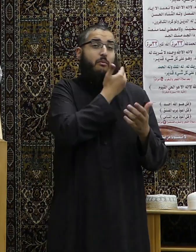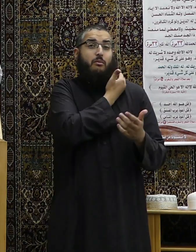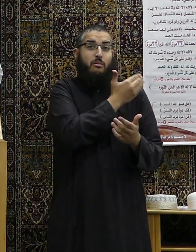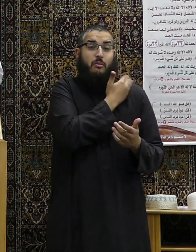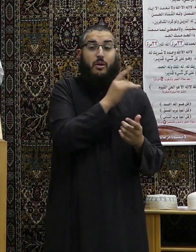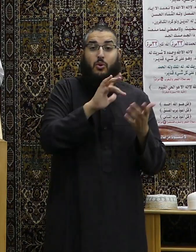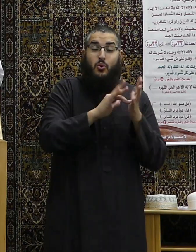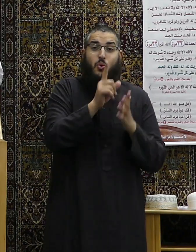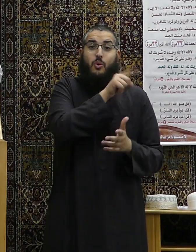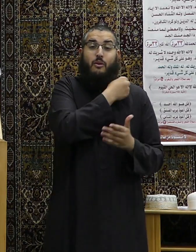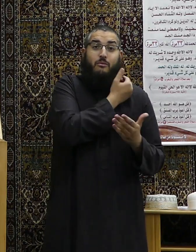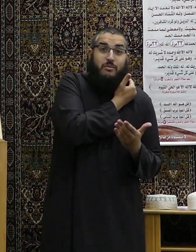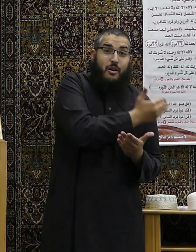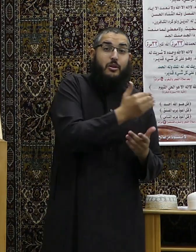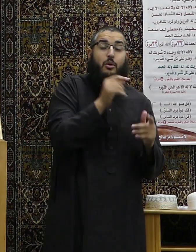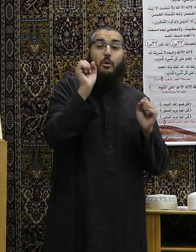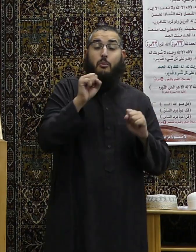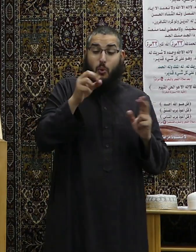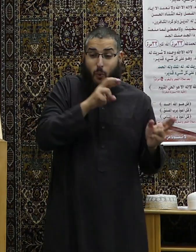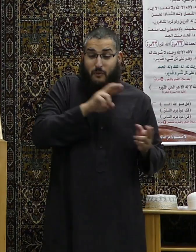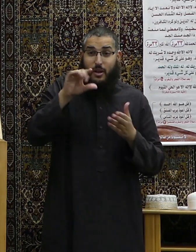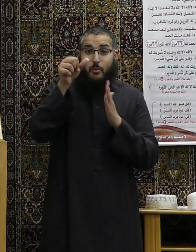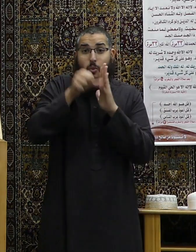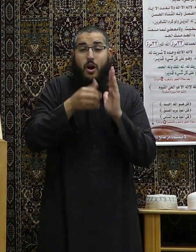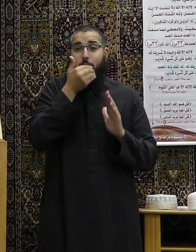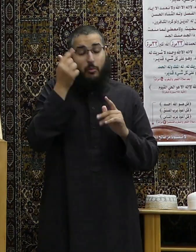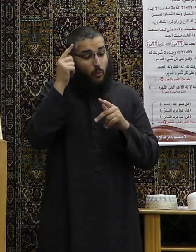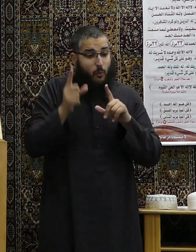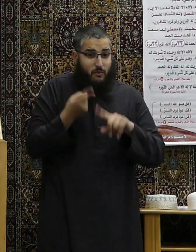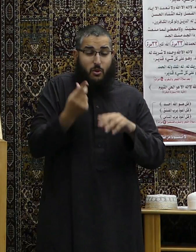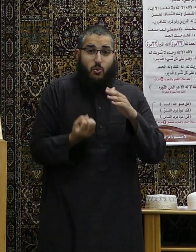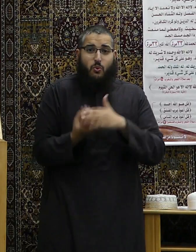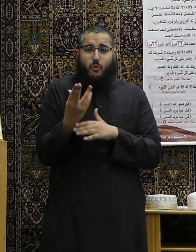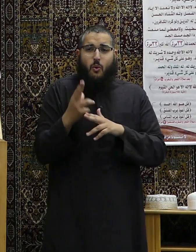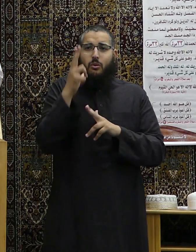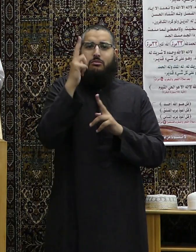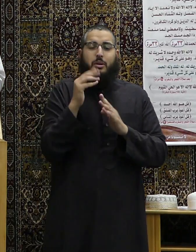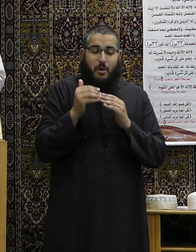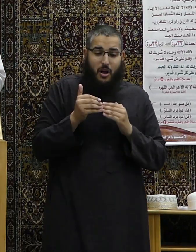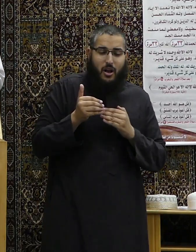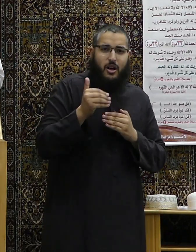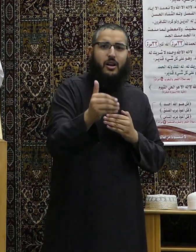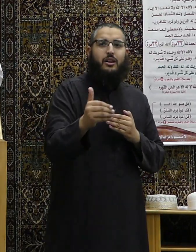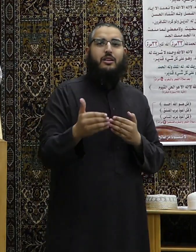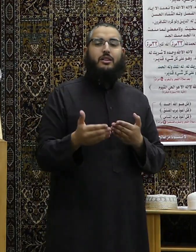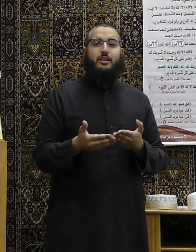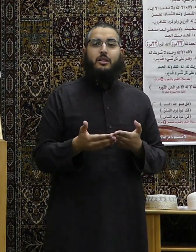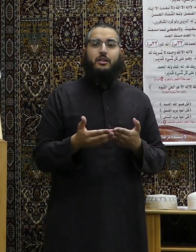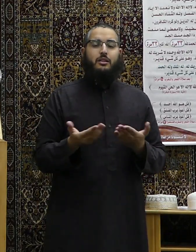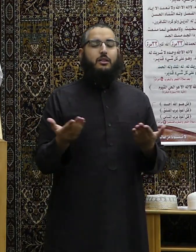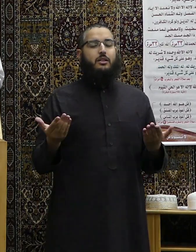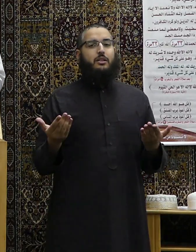faire un nouveau départ dans notre vie spirituelle. Enfin, remerciez Allah Subhanahu Wa Ta'ala de vous avoir